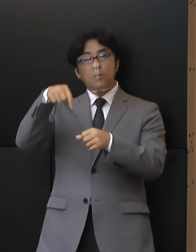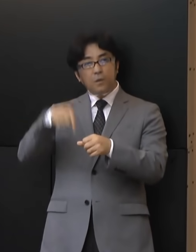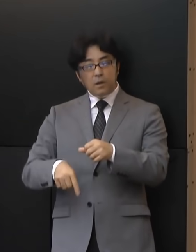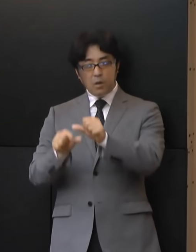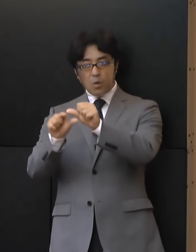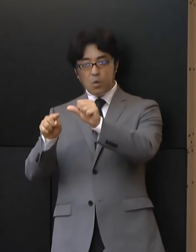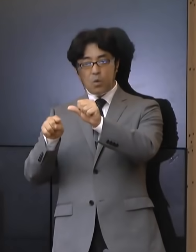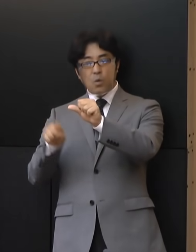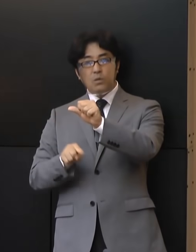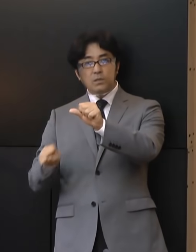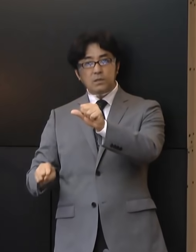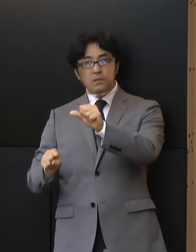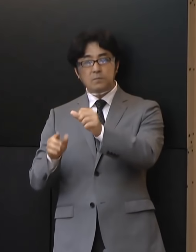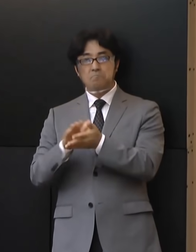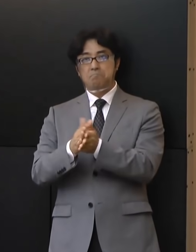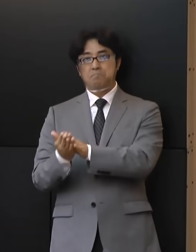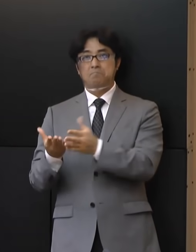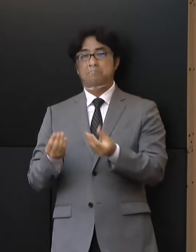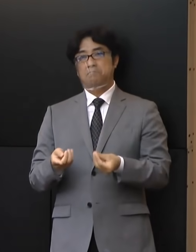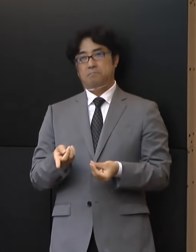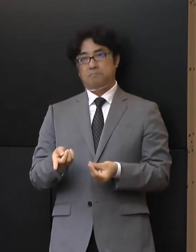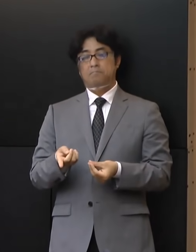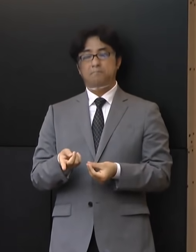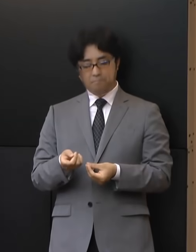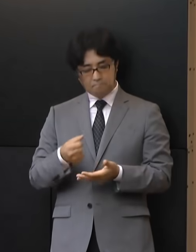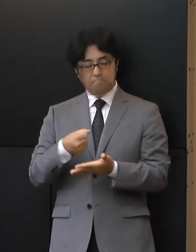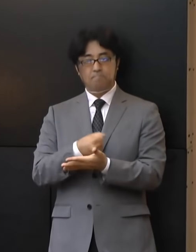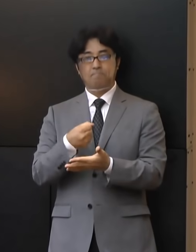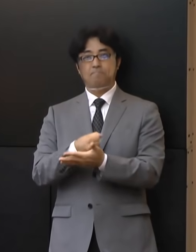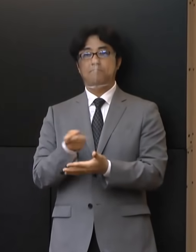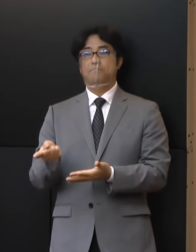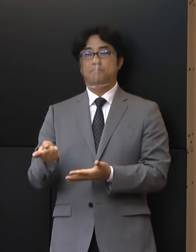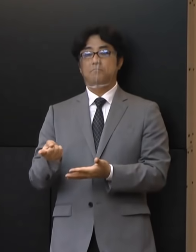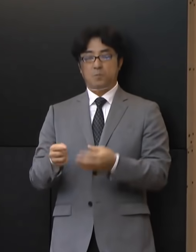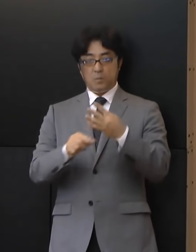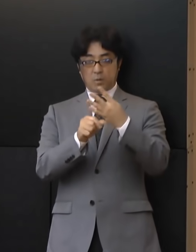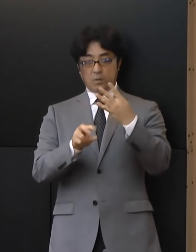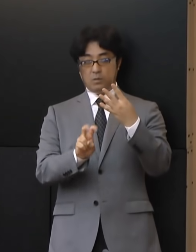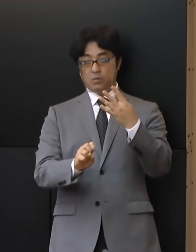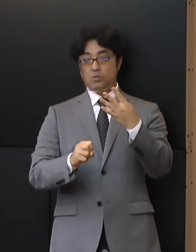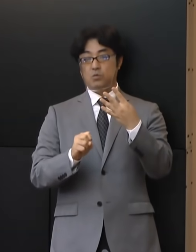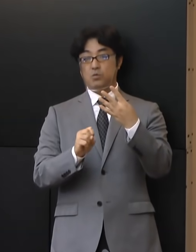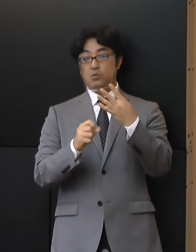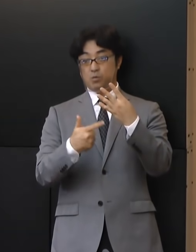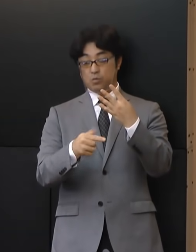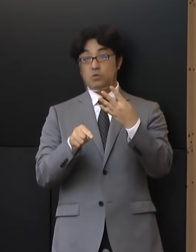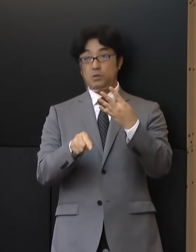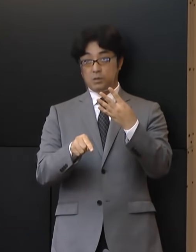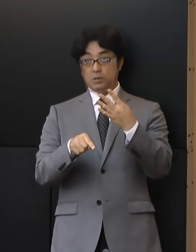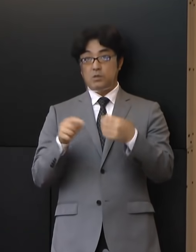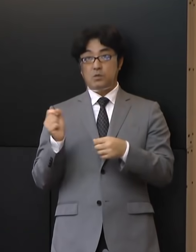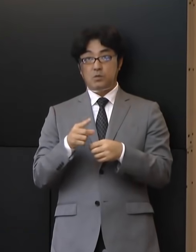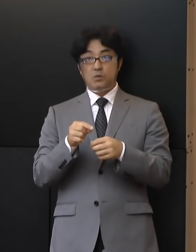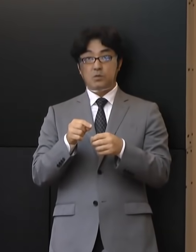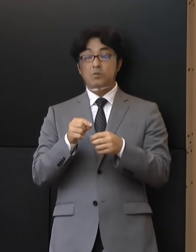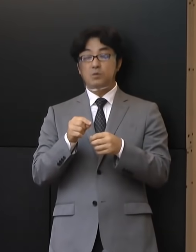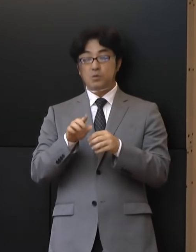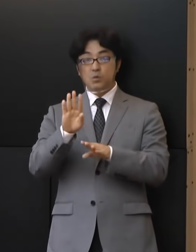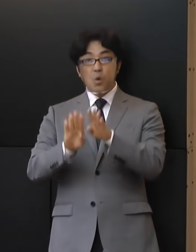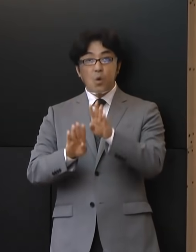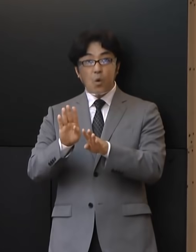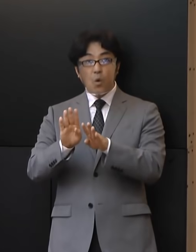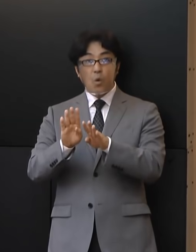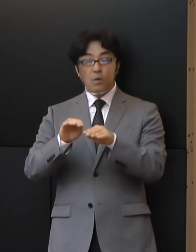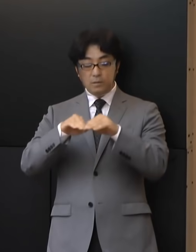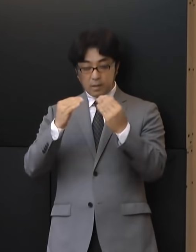など非常に厳しい状態にありました。4月16日に政府が緊急事態宣言の区域を全都